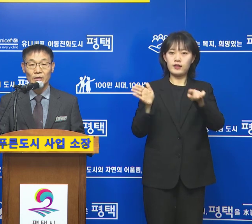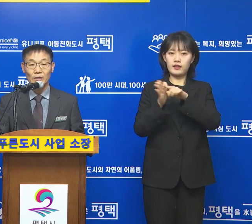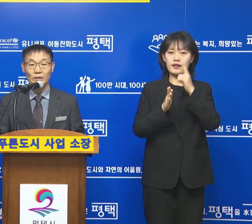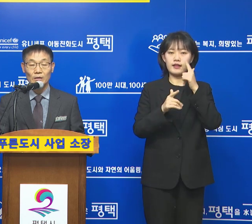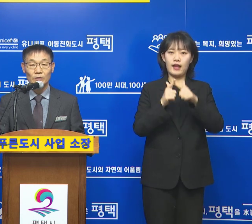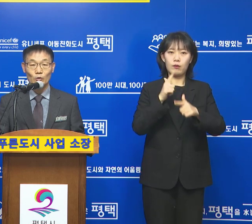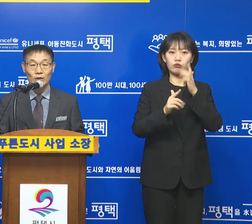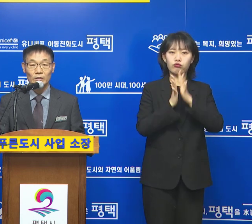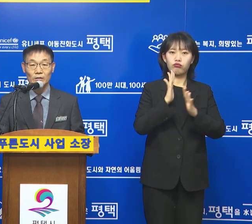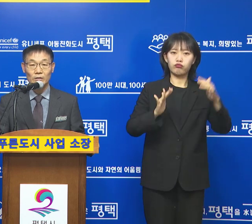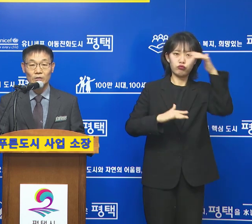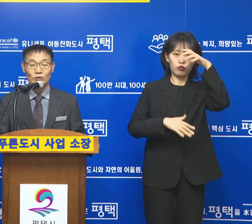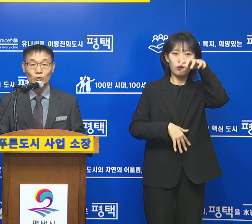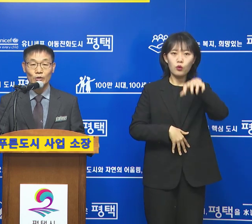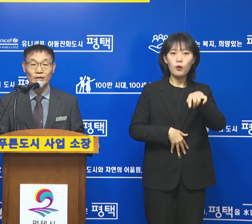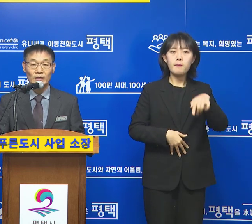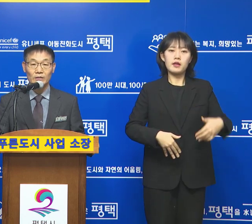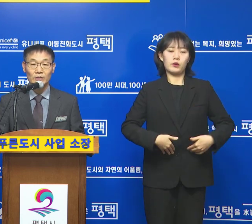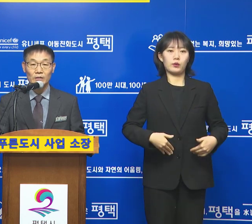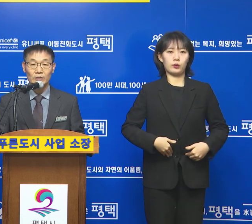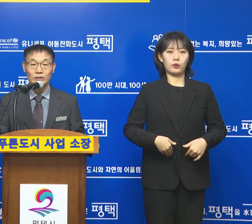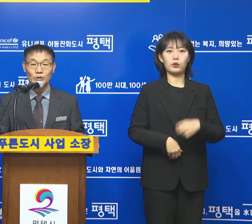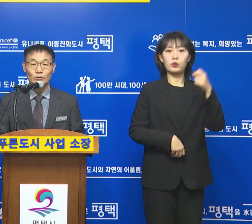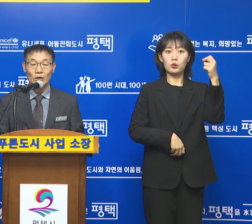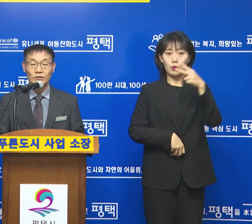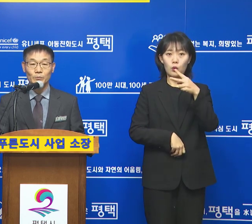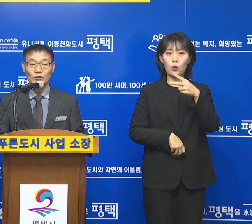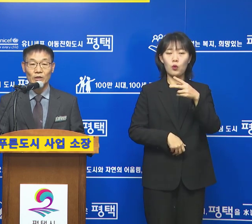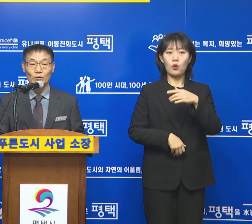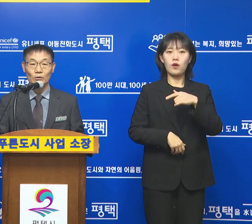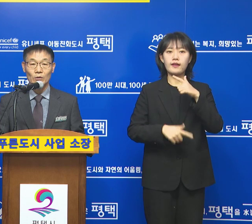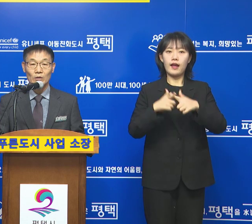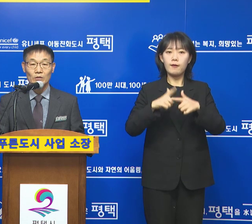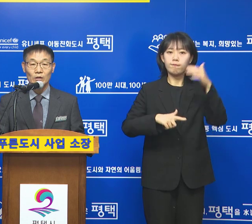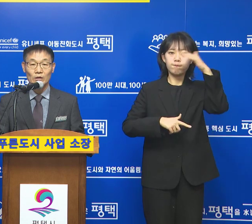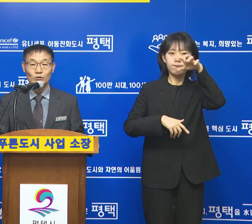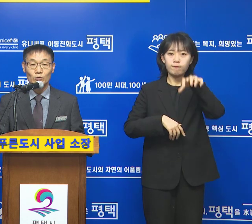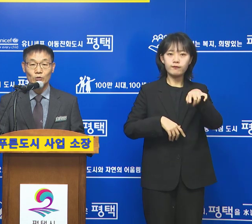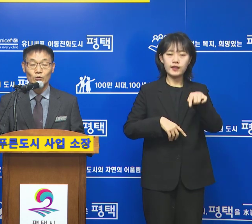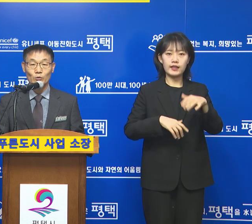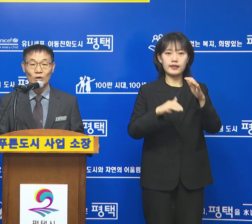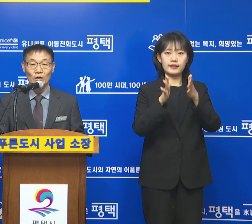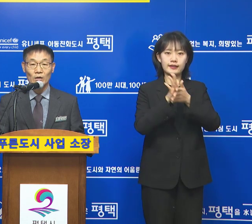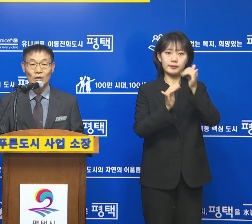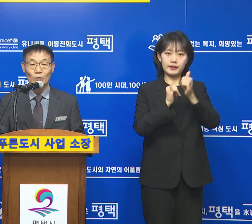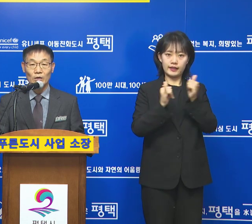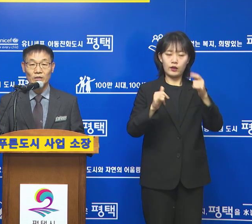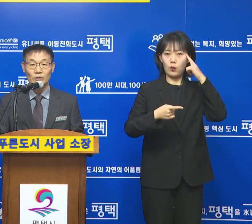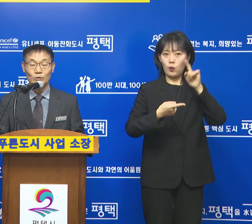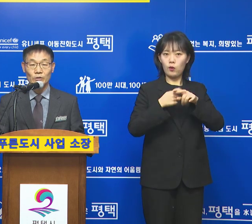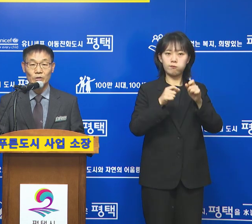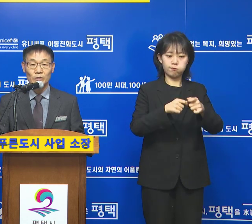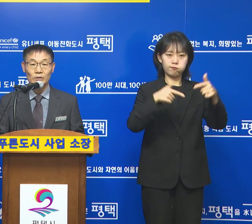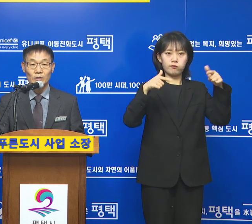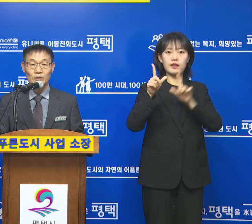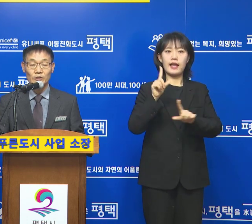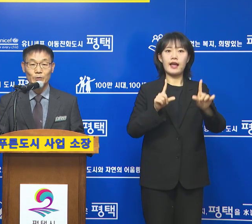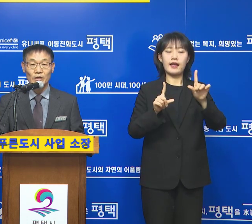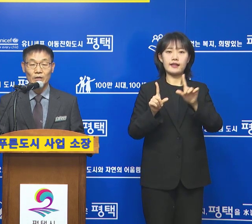해법입니다. 또한 정원에 대한 시민의 관심 증가로 생활 속 정원 문화가 확산되고